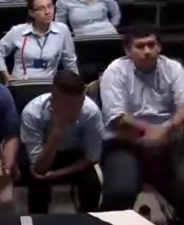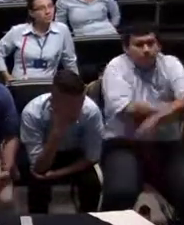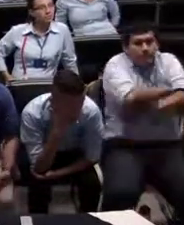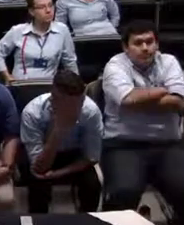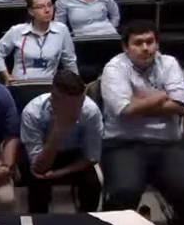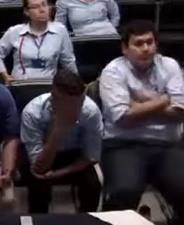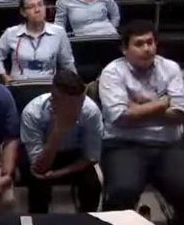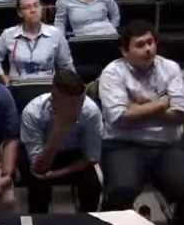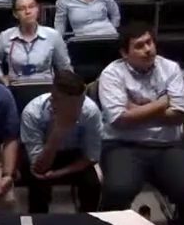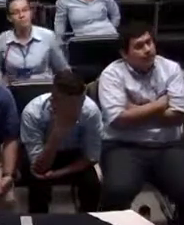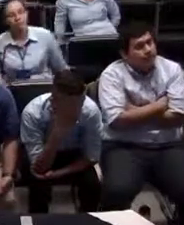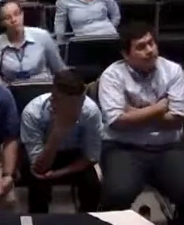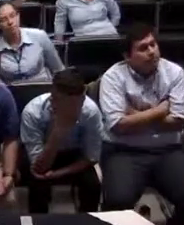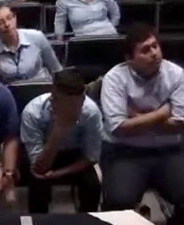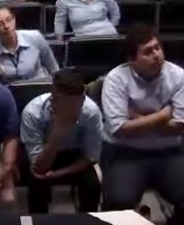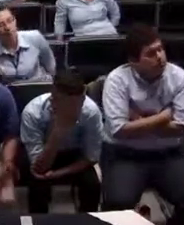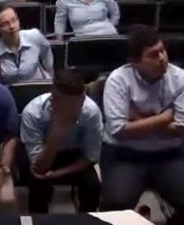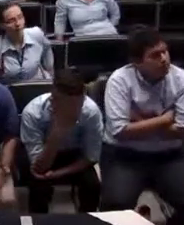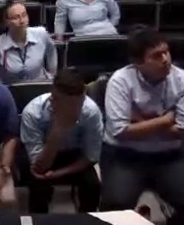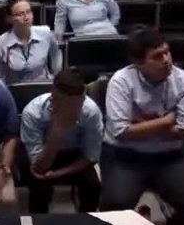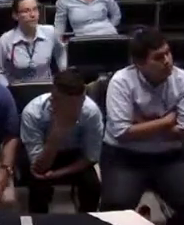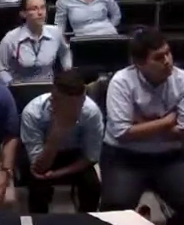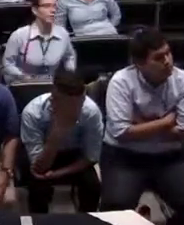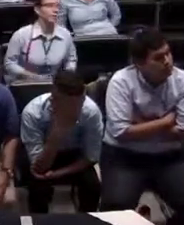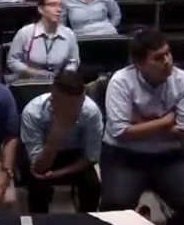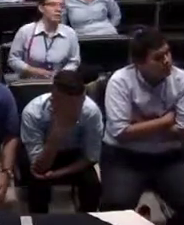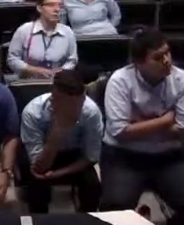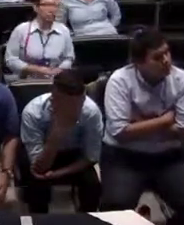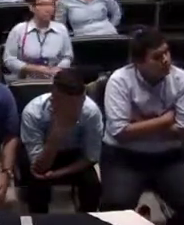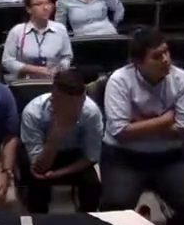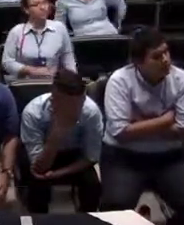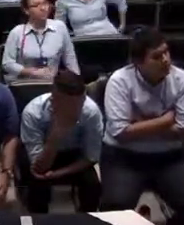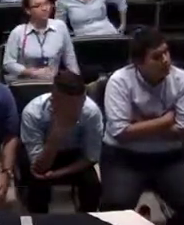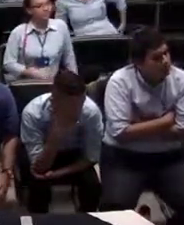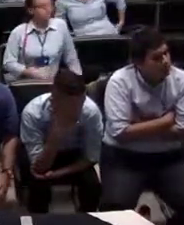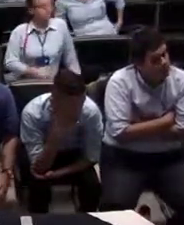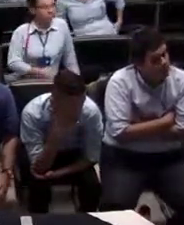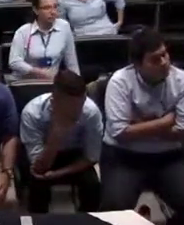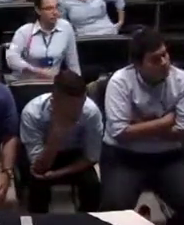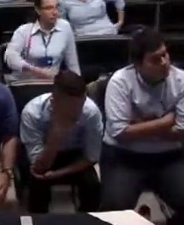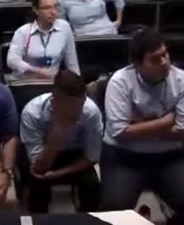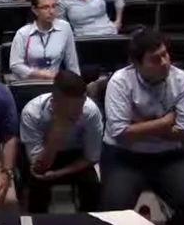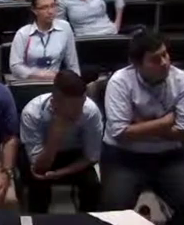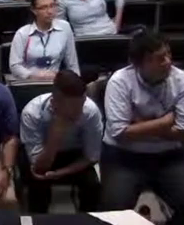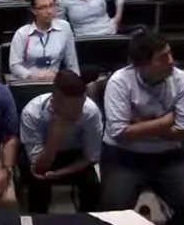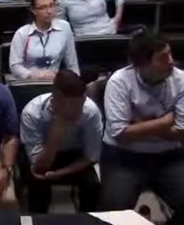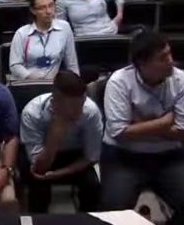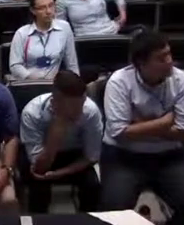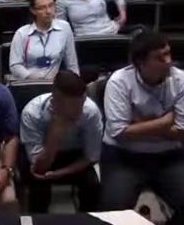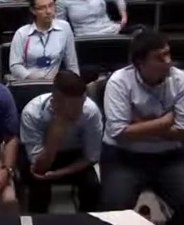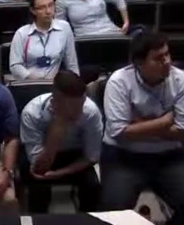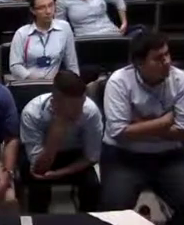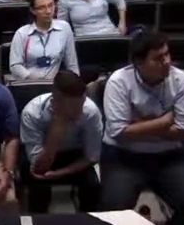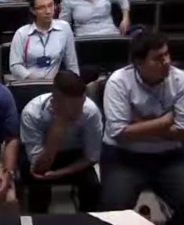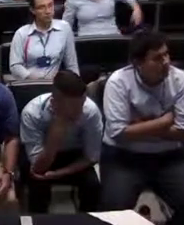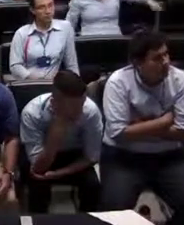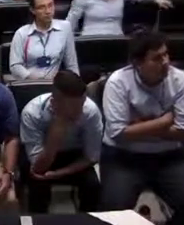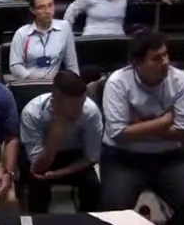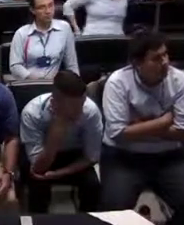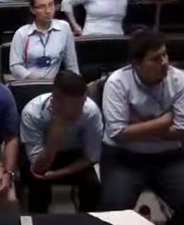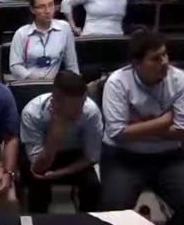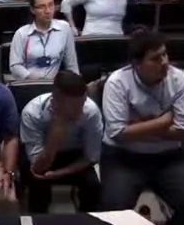que quieren continuar. Tenemos el tecnólogo que acaba de empezar este año en producción multimedia, pero sentimos que nos falta mucho